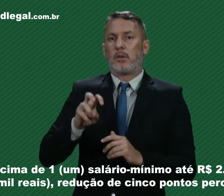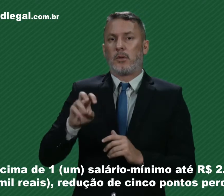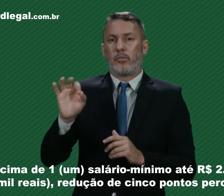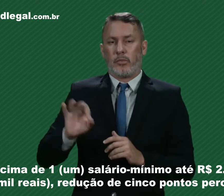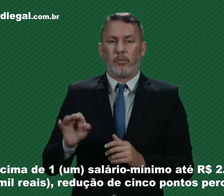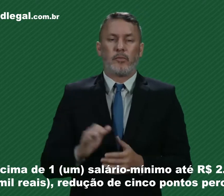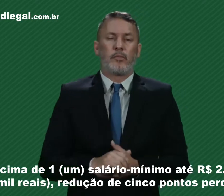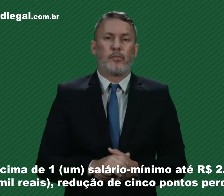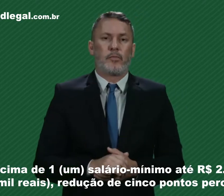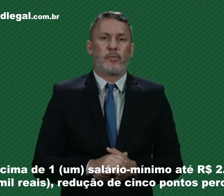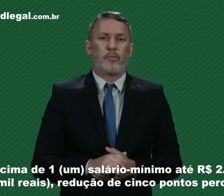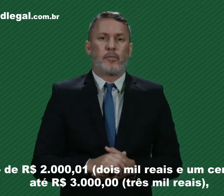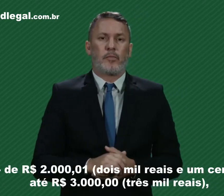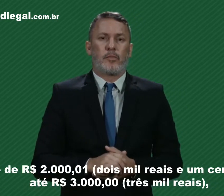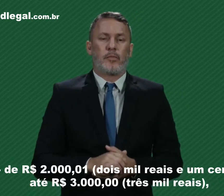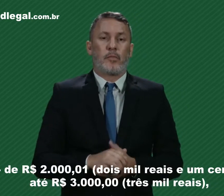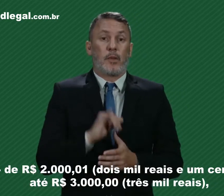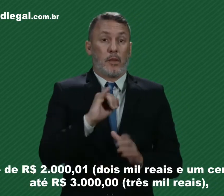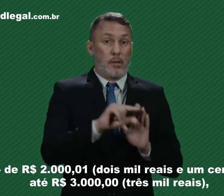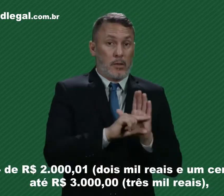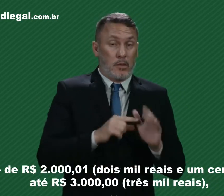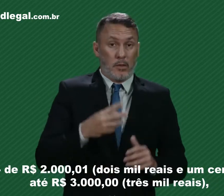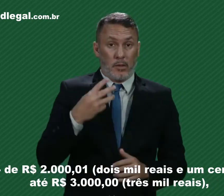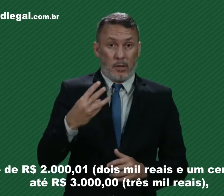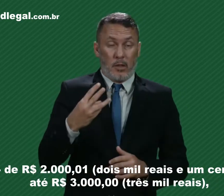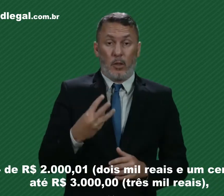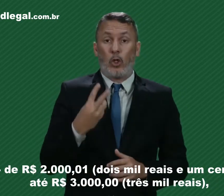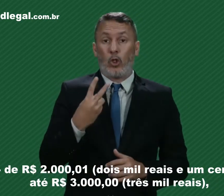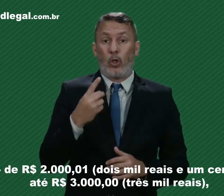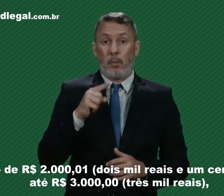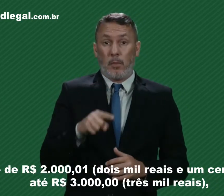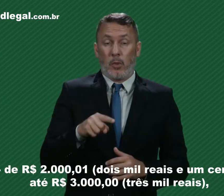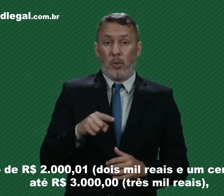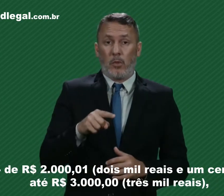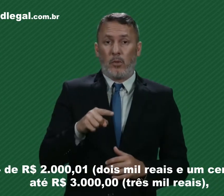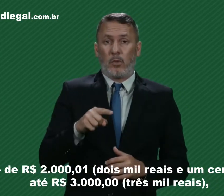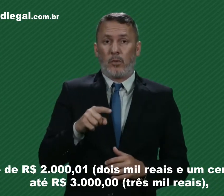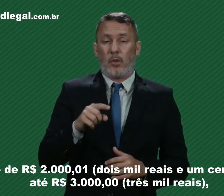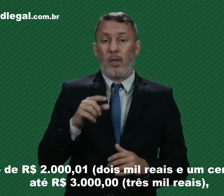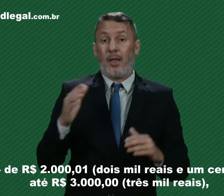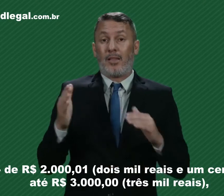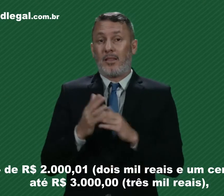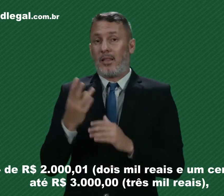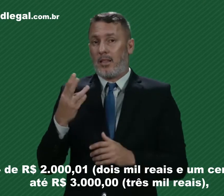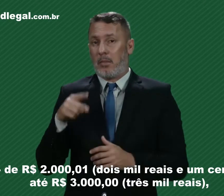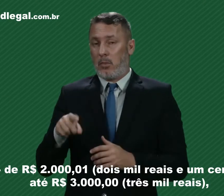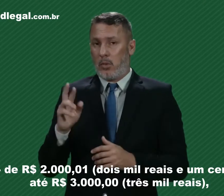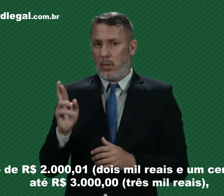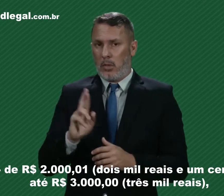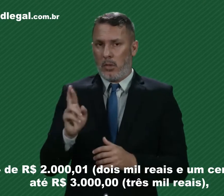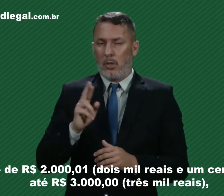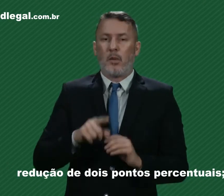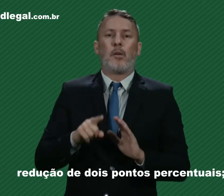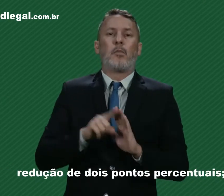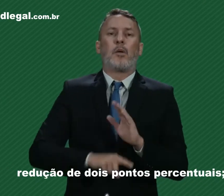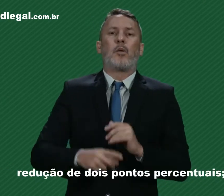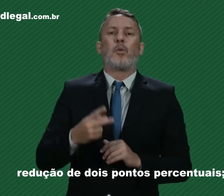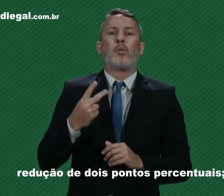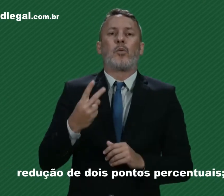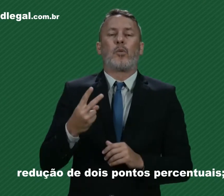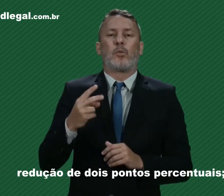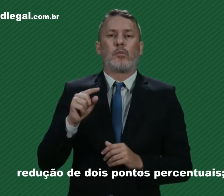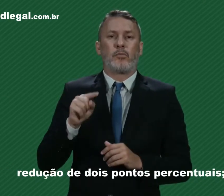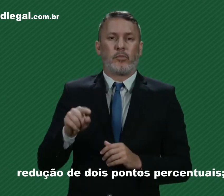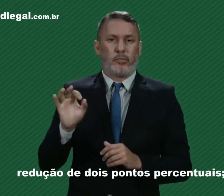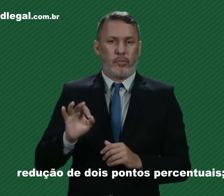5 pontos percentuais. Inciso 3. De R$ 2.001 até R$ 3.000, redução